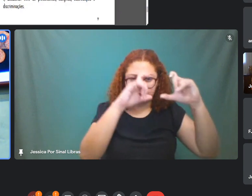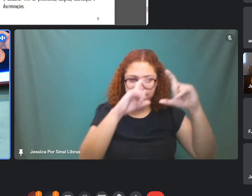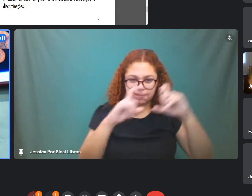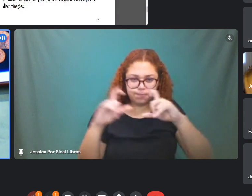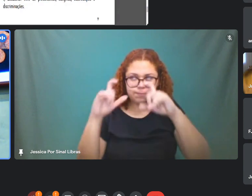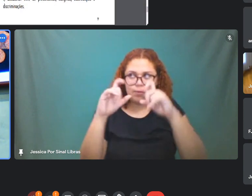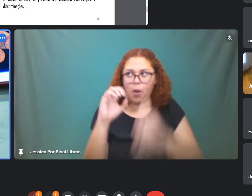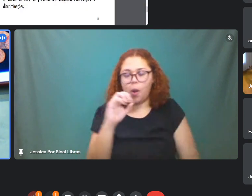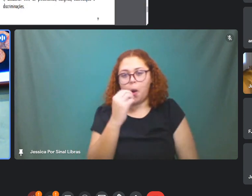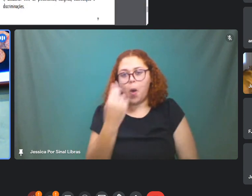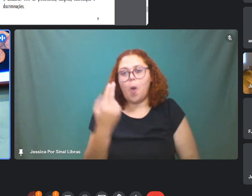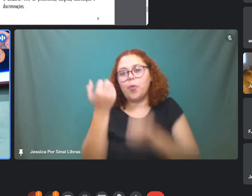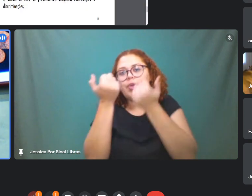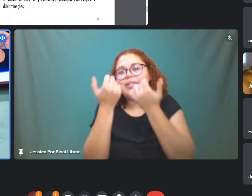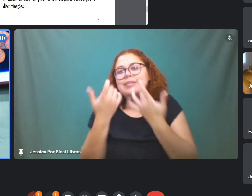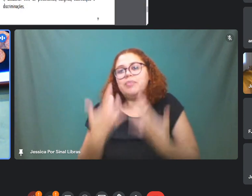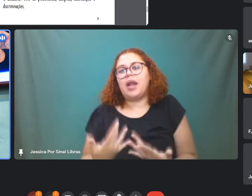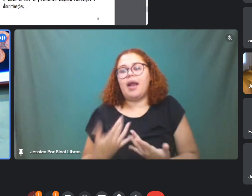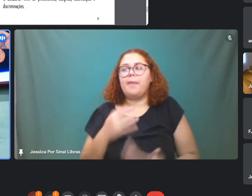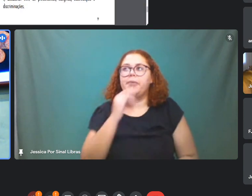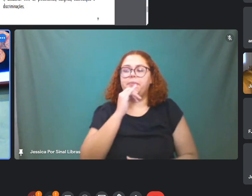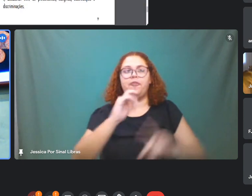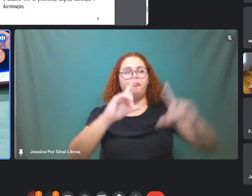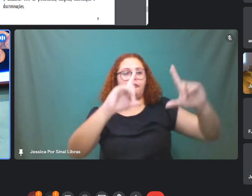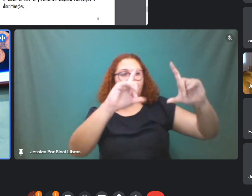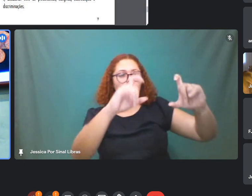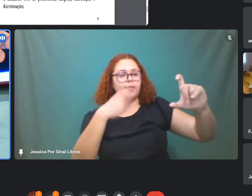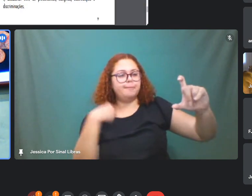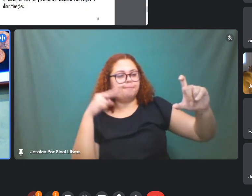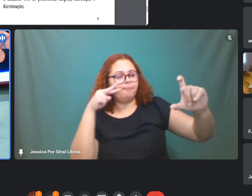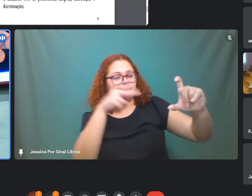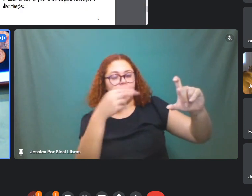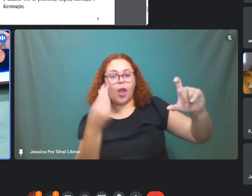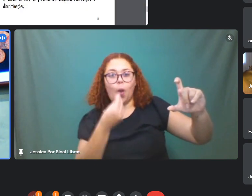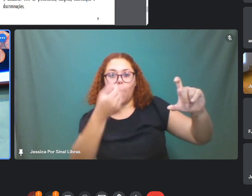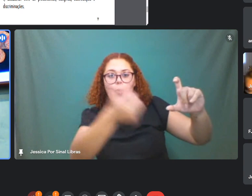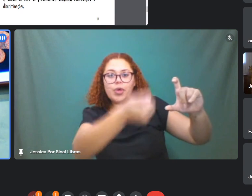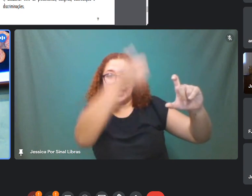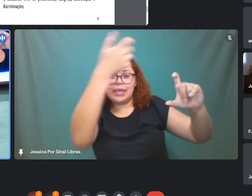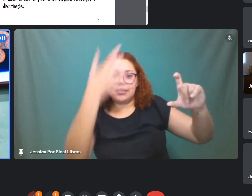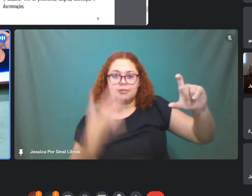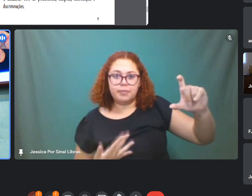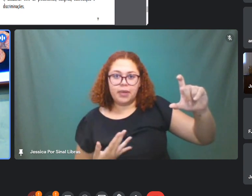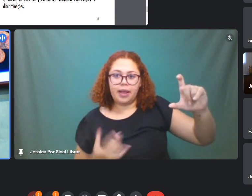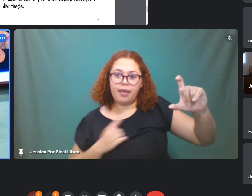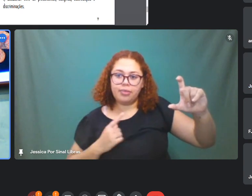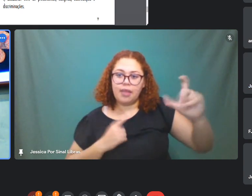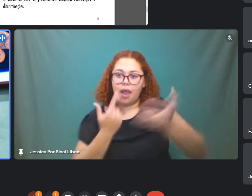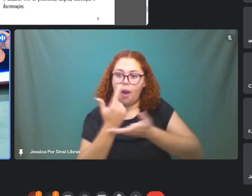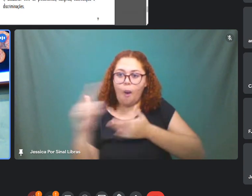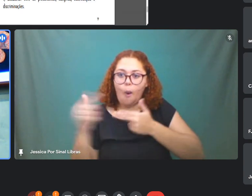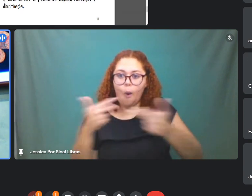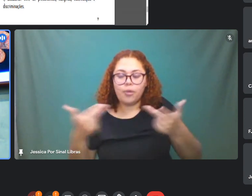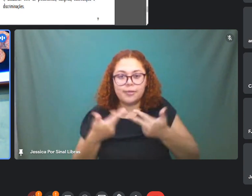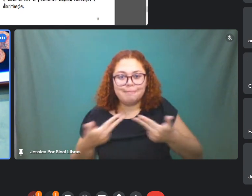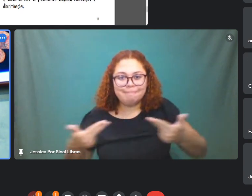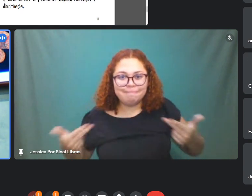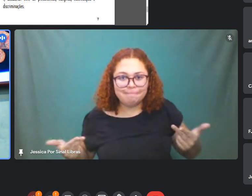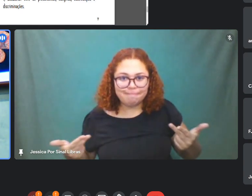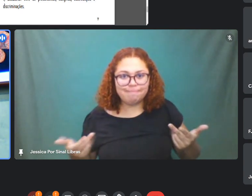explicar aquela foto, são profissionais que vão estar ali, são outros equipamentos complementares, colocar.